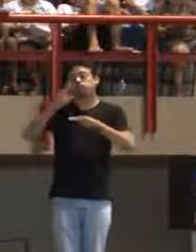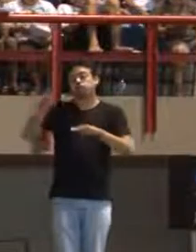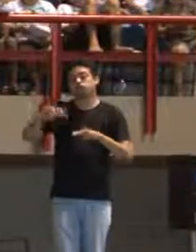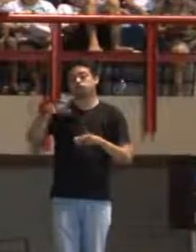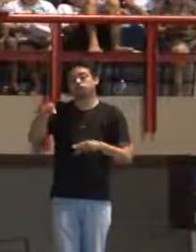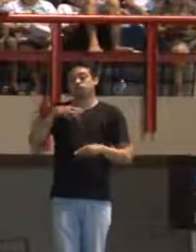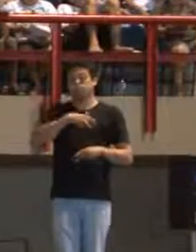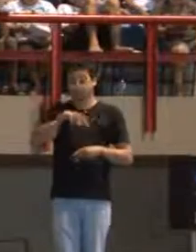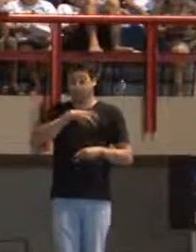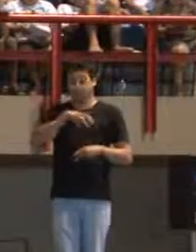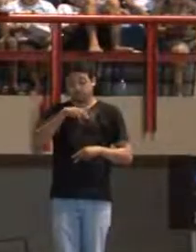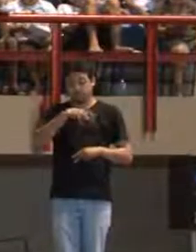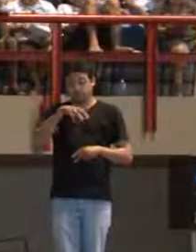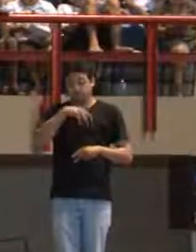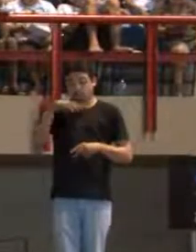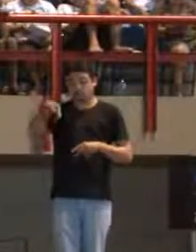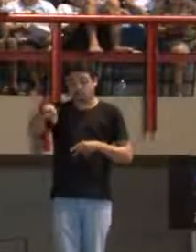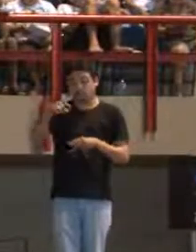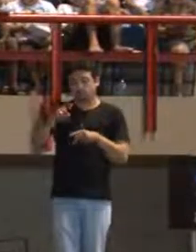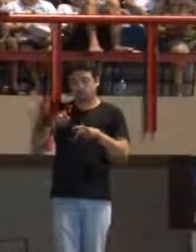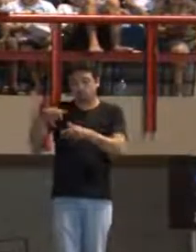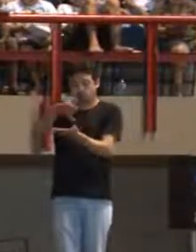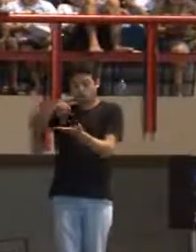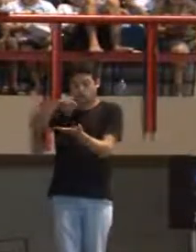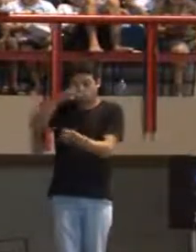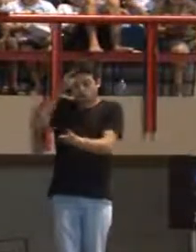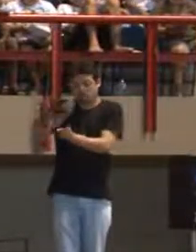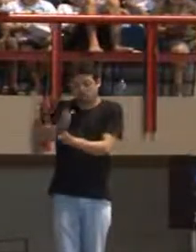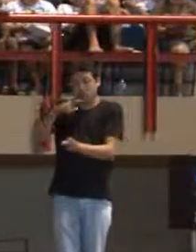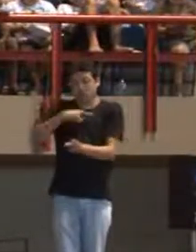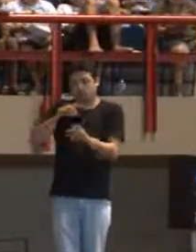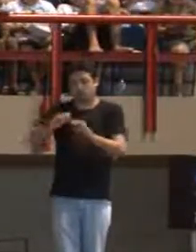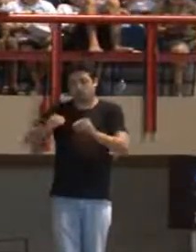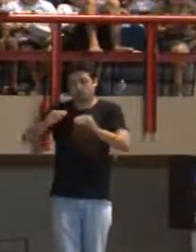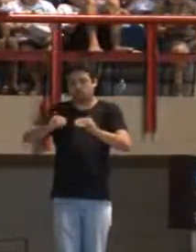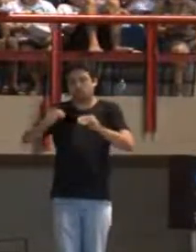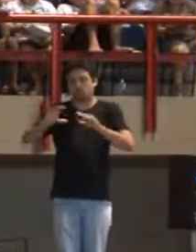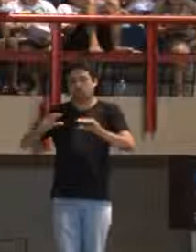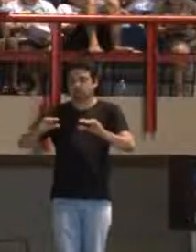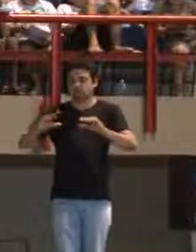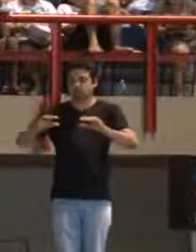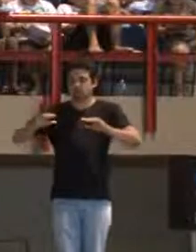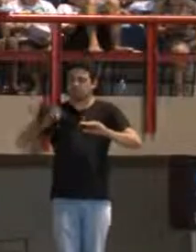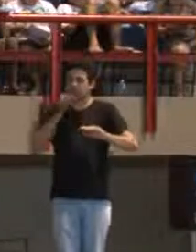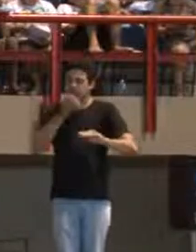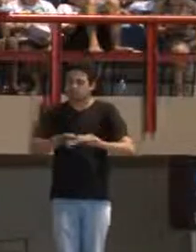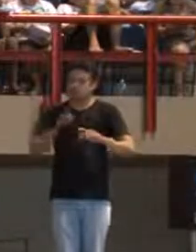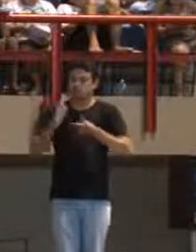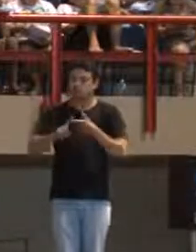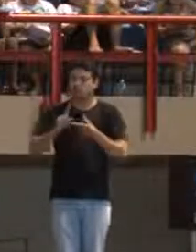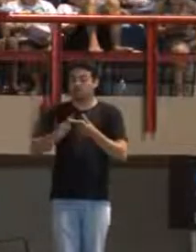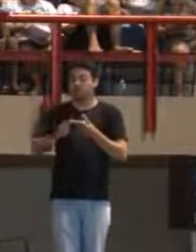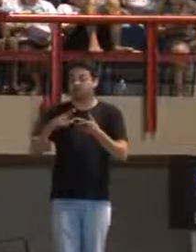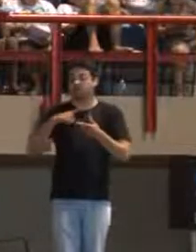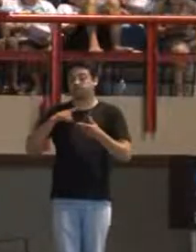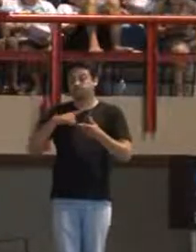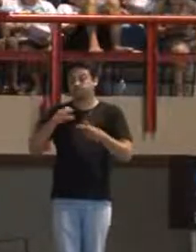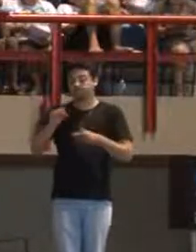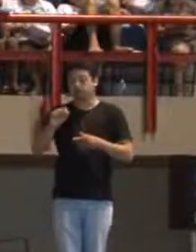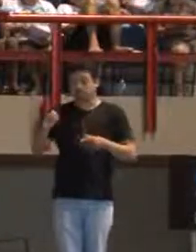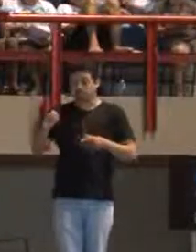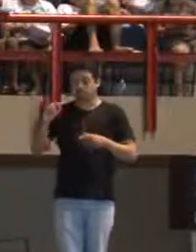por exemplo, o óleo já identificado no pré-sal tem uma densidade baixa, baixa acidez e baixo teor de